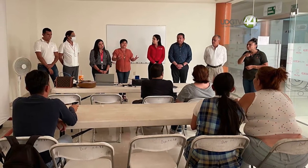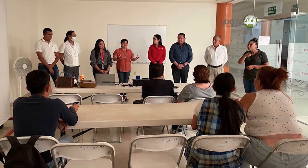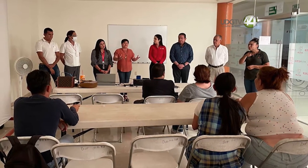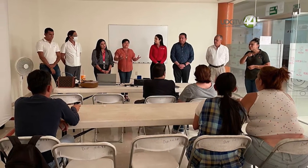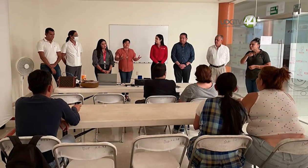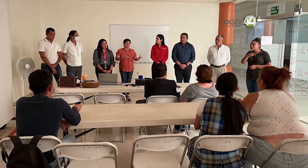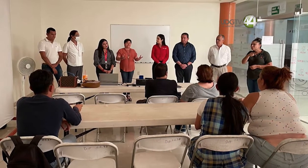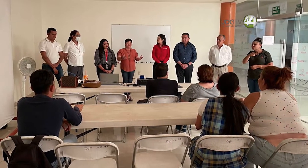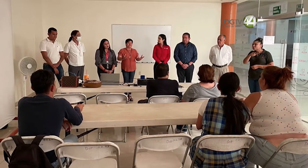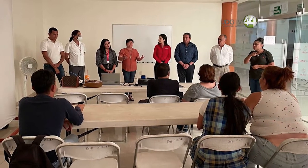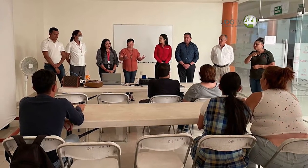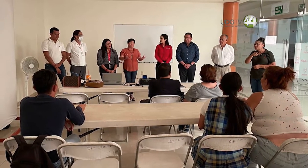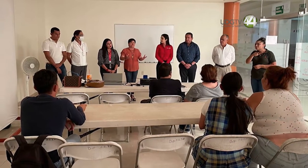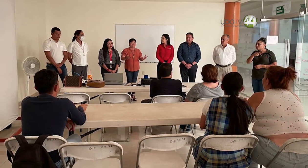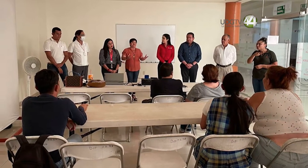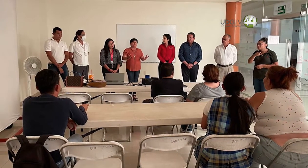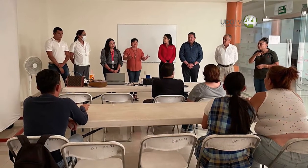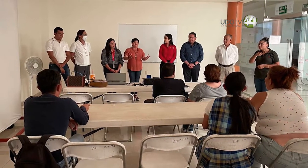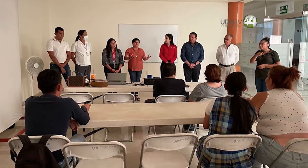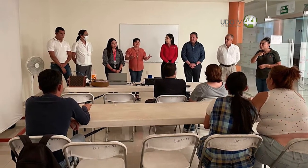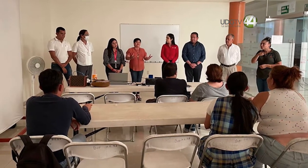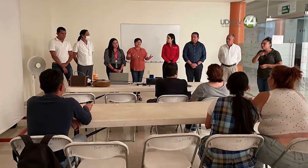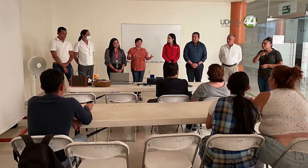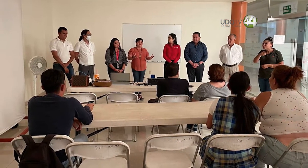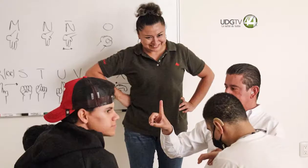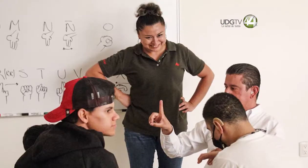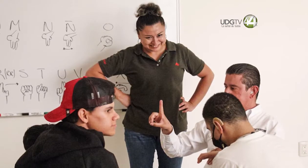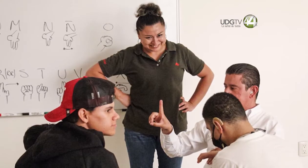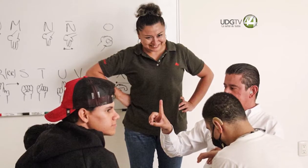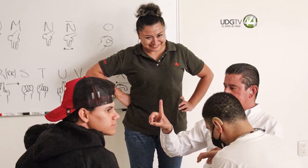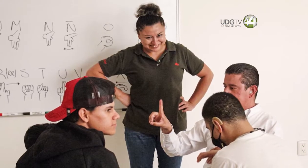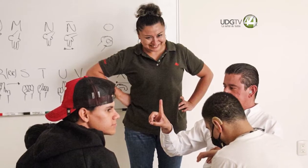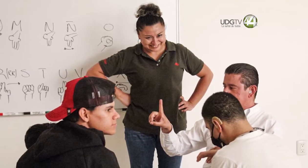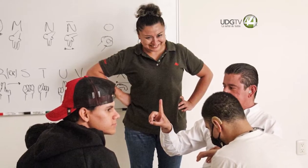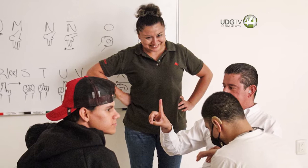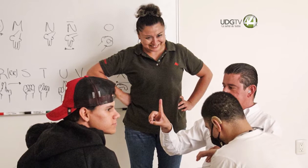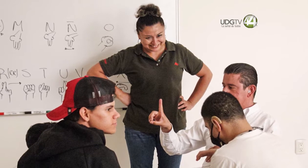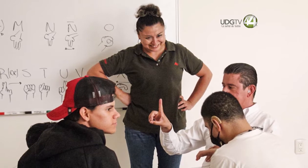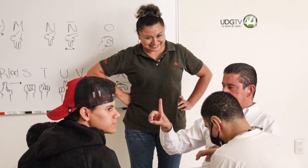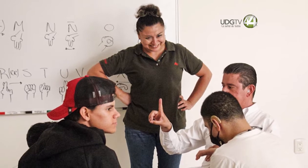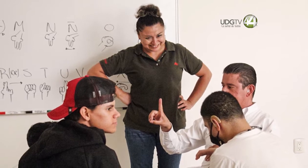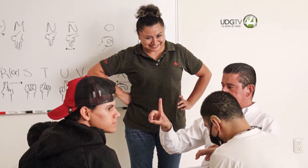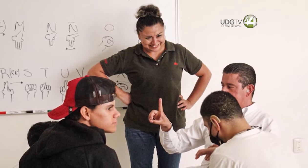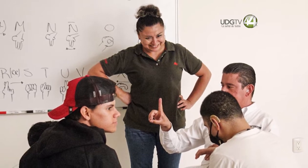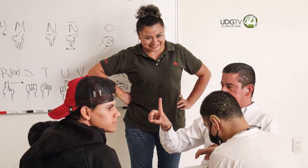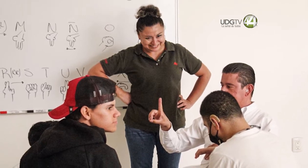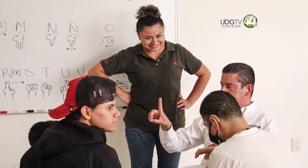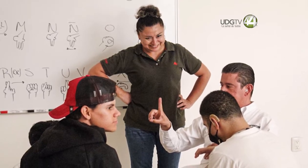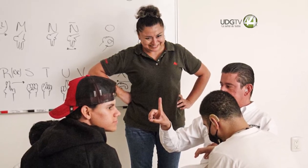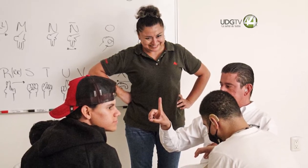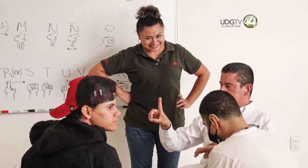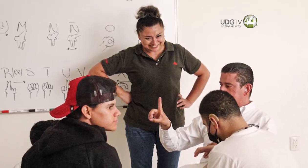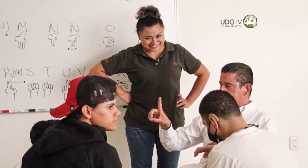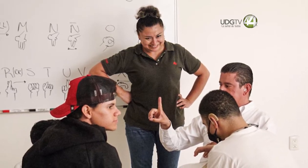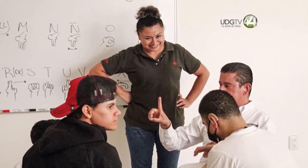inclusión de este sector poblacional mediante la ejecución de talleres artísticos y capacitación en diversas áreas del